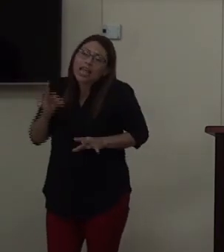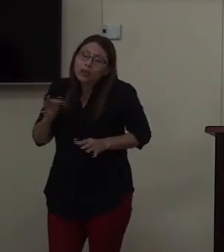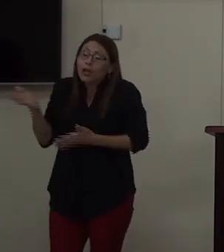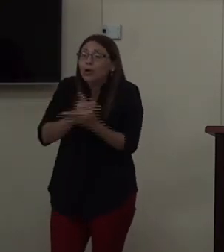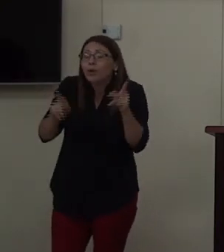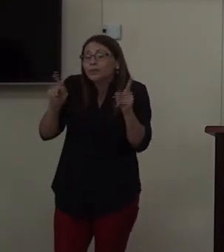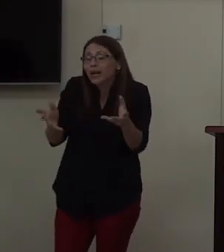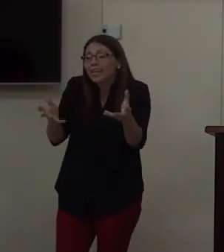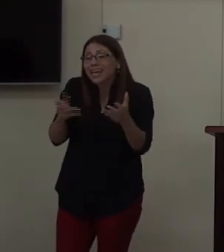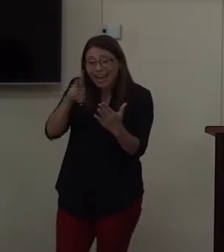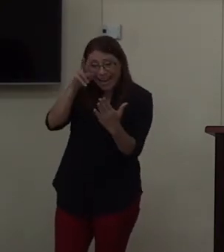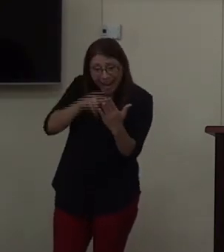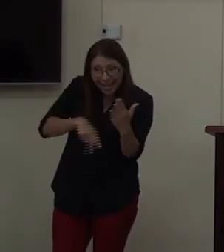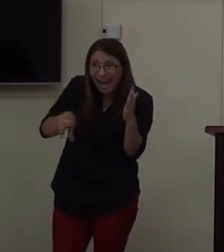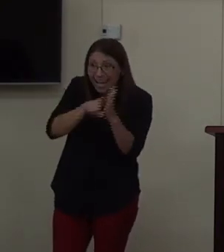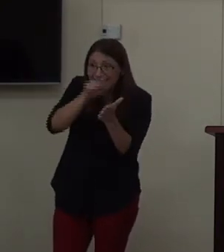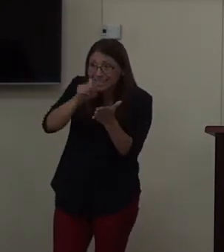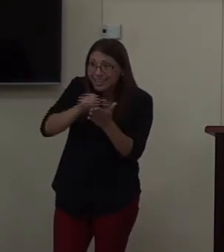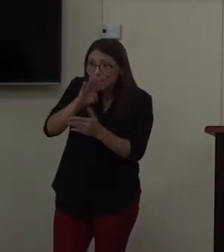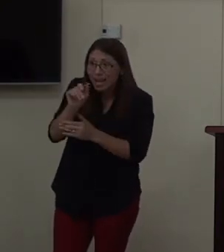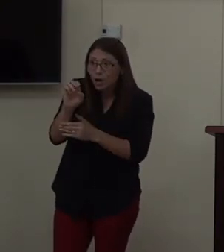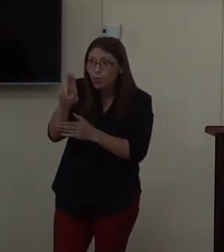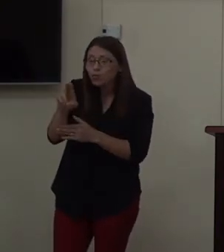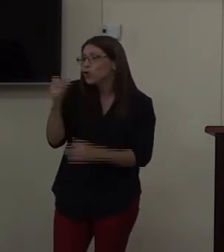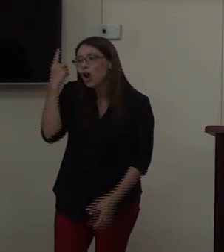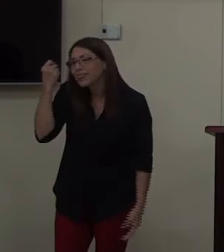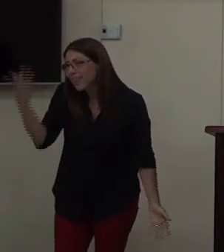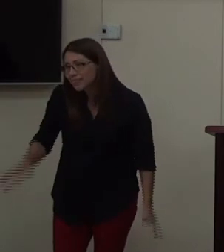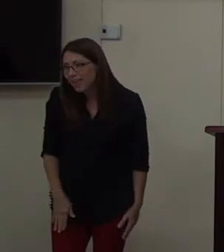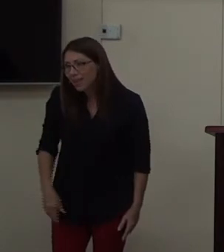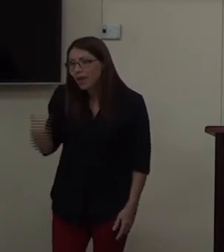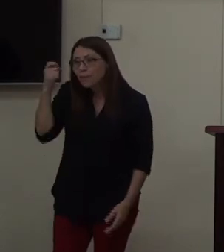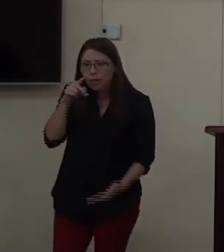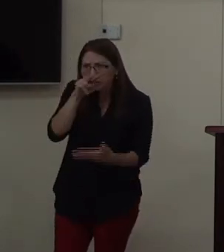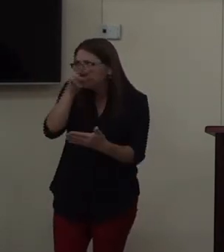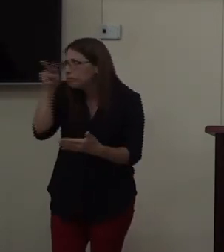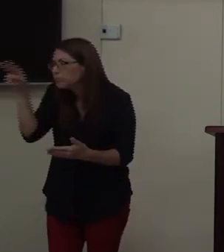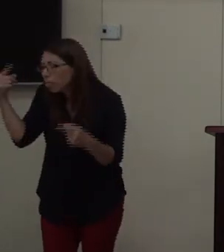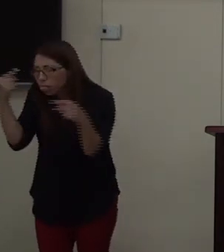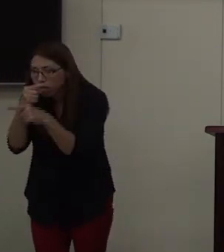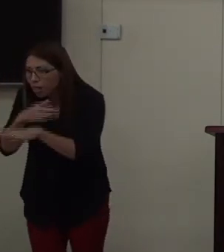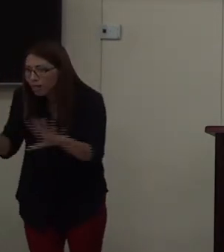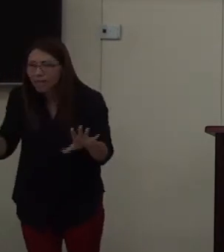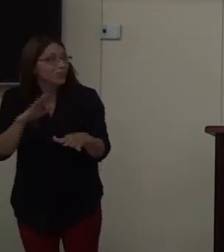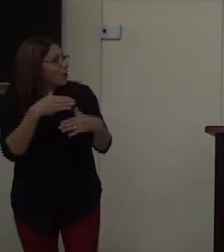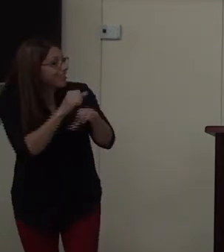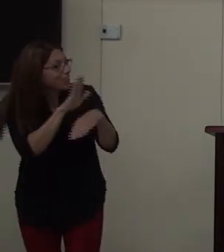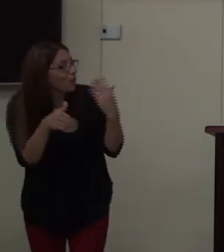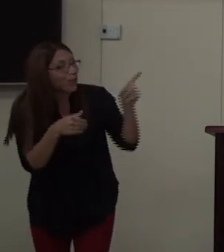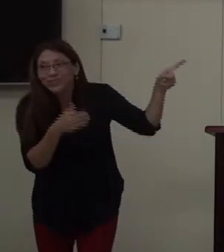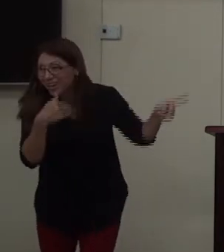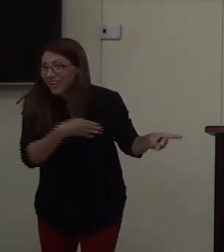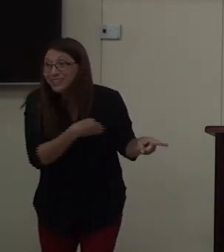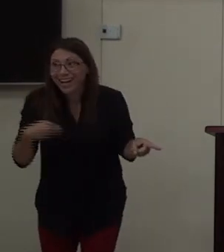en maleco, no la entiende. Porque vean, y aquí les puse, hice todo desde el análisis que nos encanta a los lingüistas, ¿verdad?